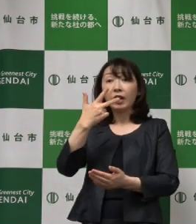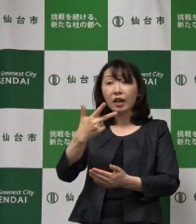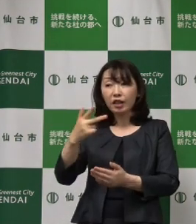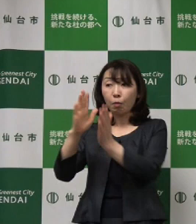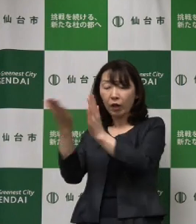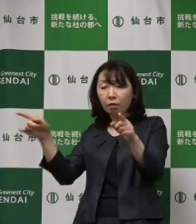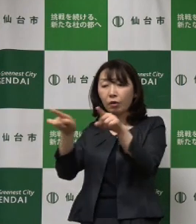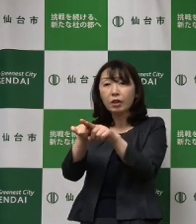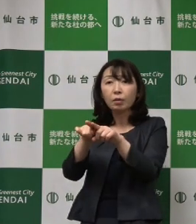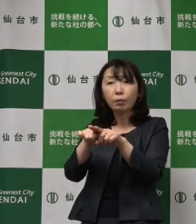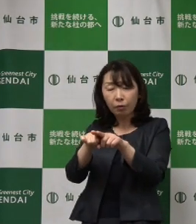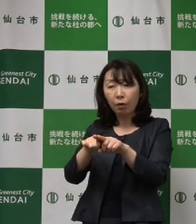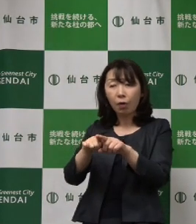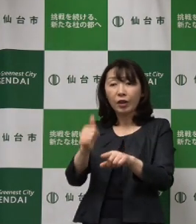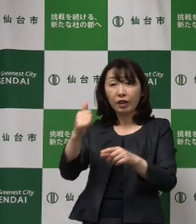状況の